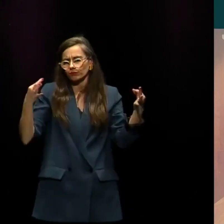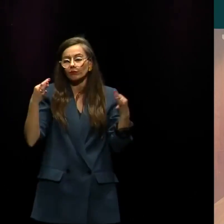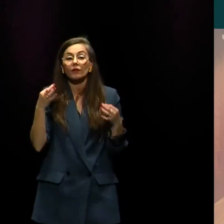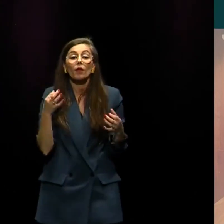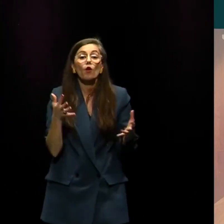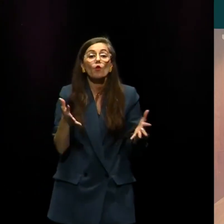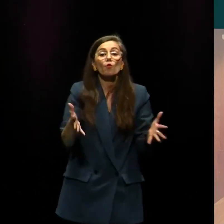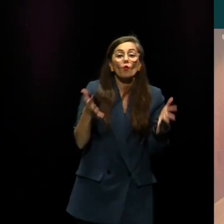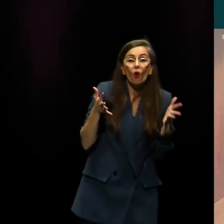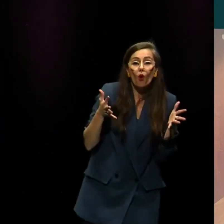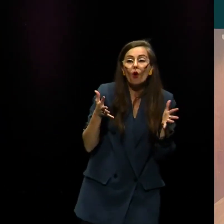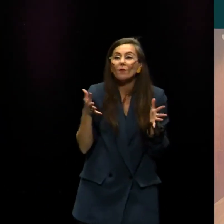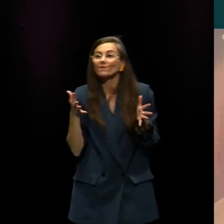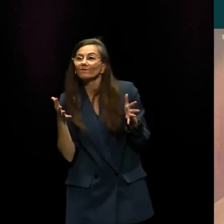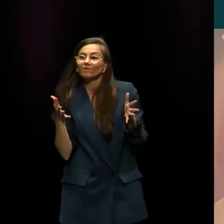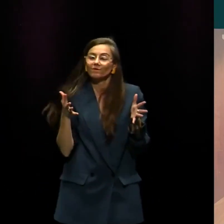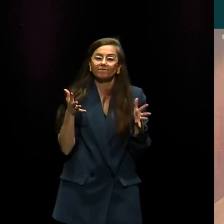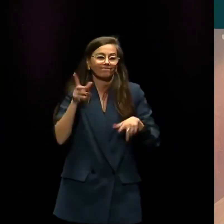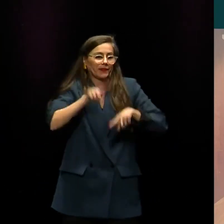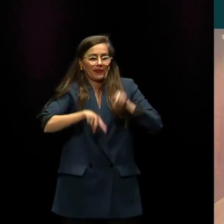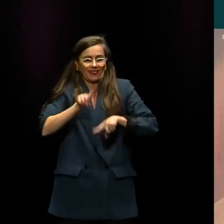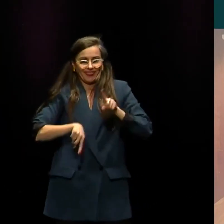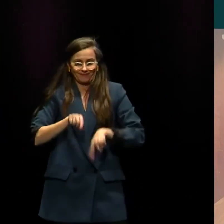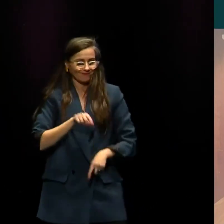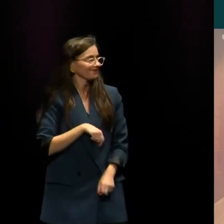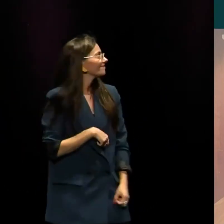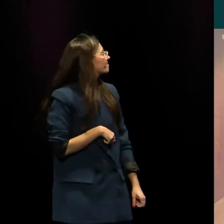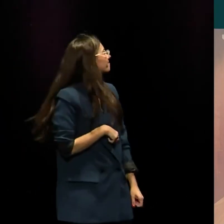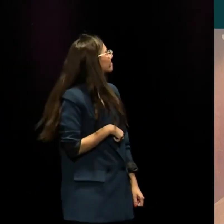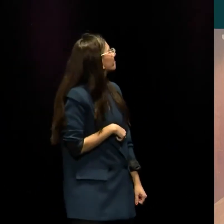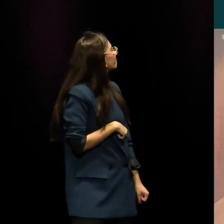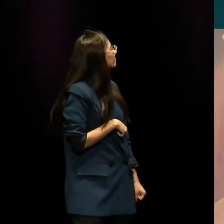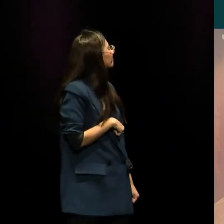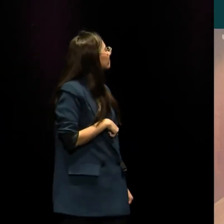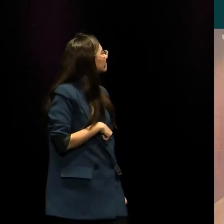preferían asociarse directamente.